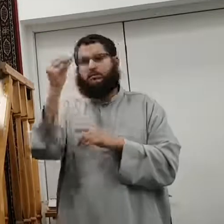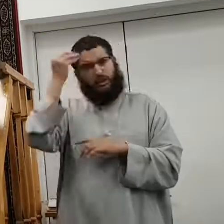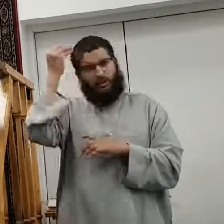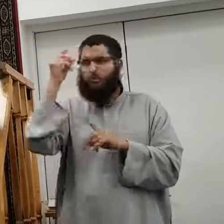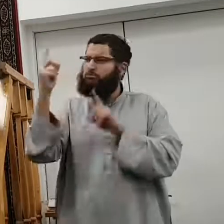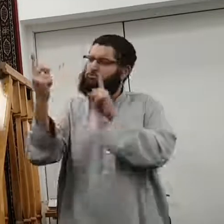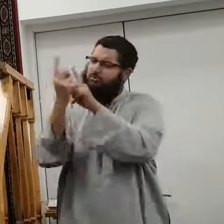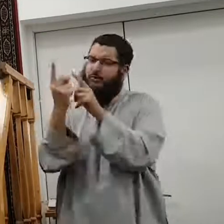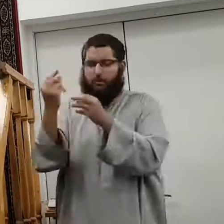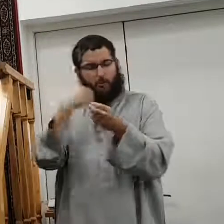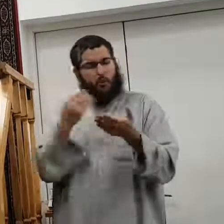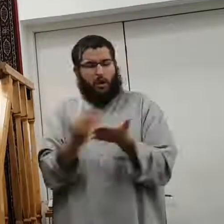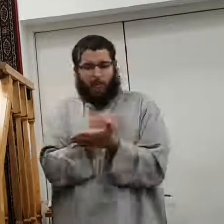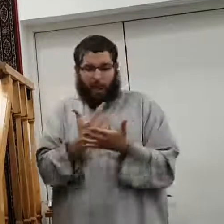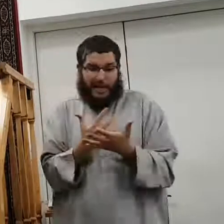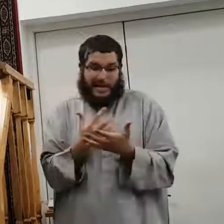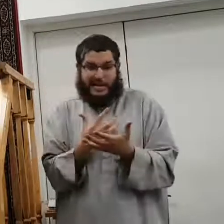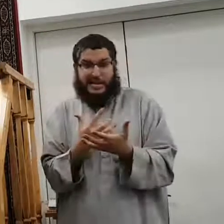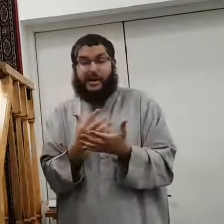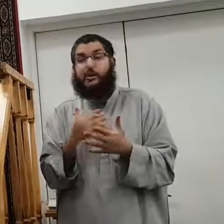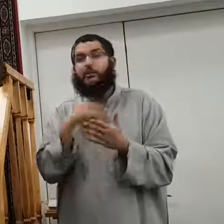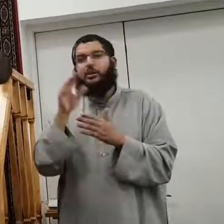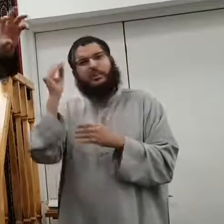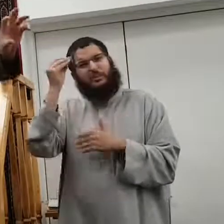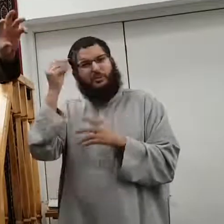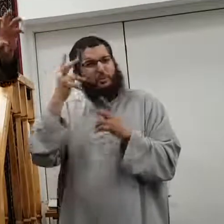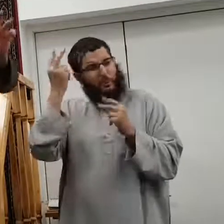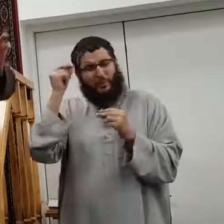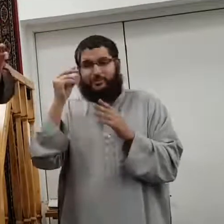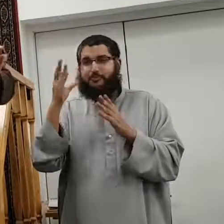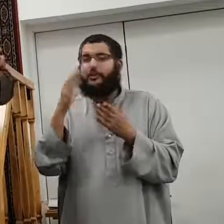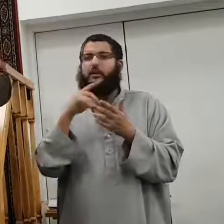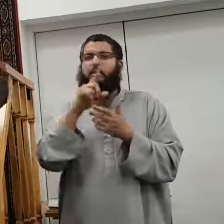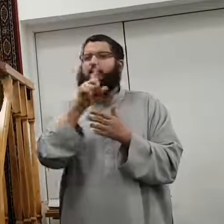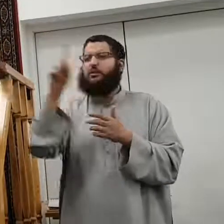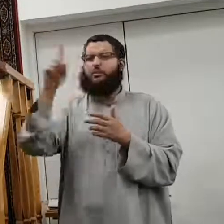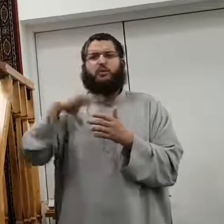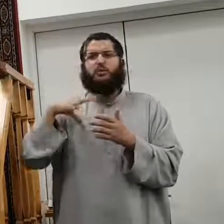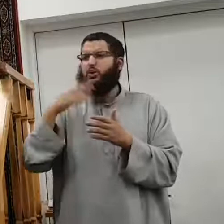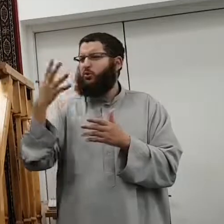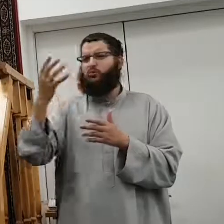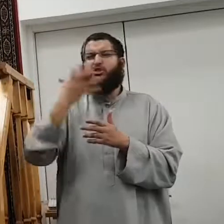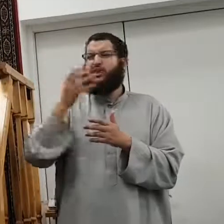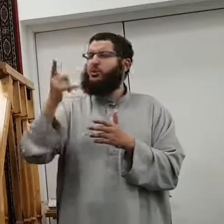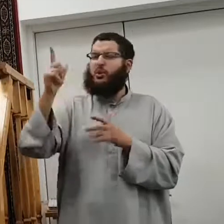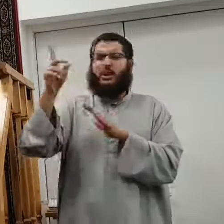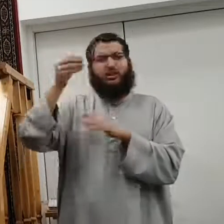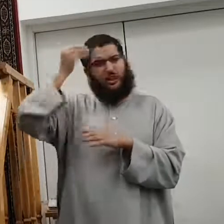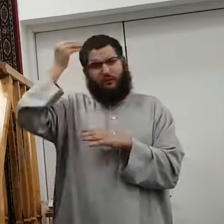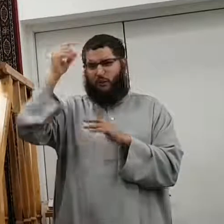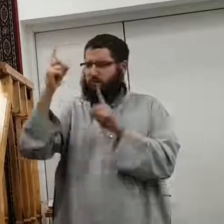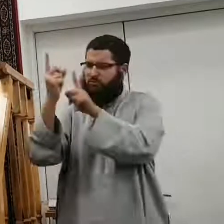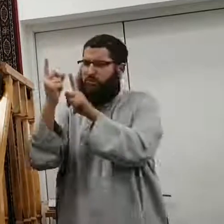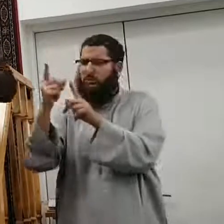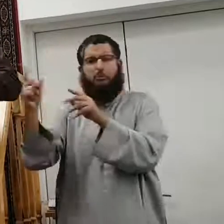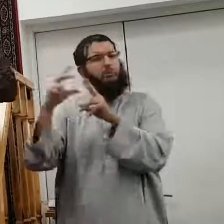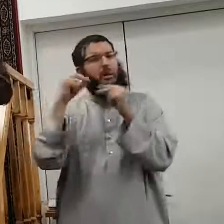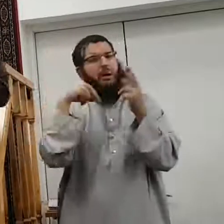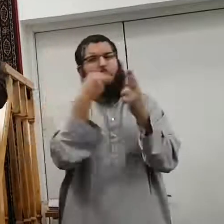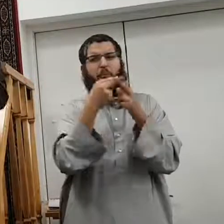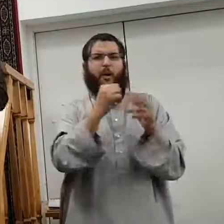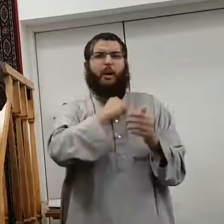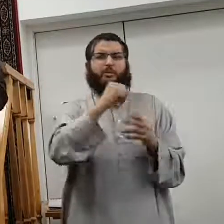te l'enlève. T'as un bug, t'as un problème, quelque chose que t'as pas compris en islam. Amène ça à quelqu'un qui a la science et ça y est, c'est